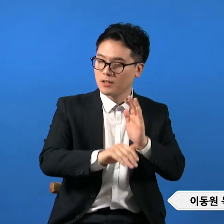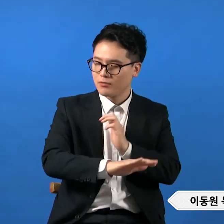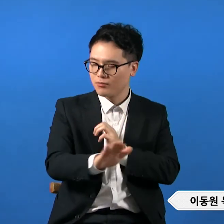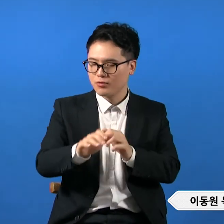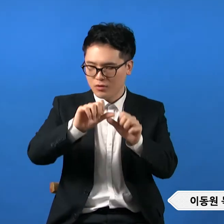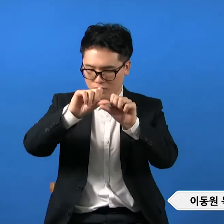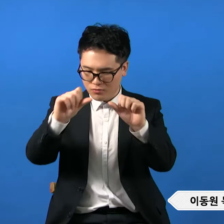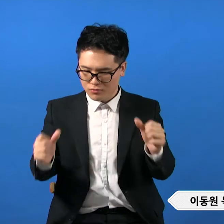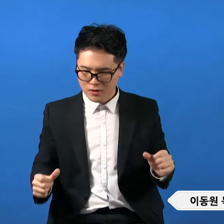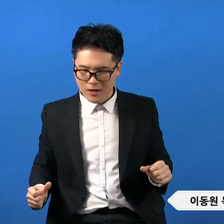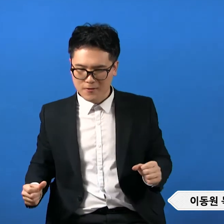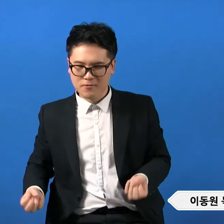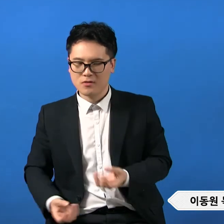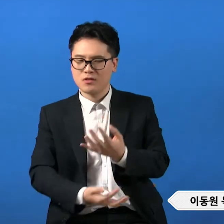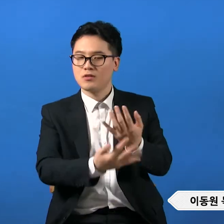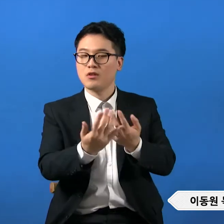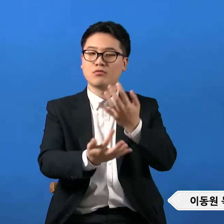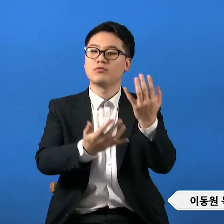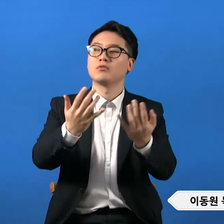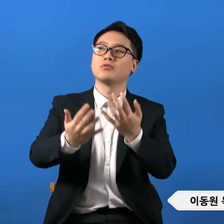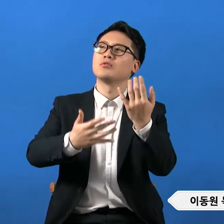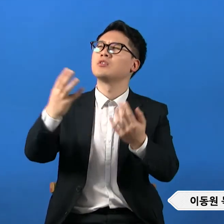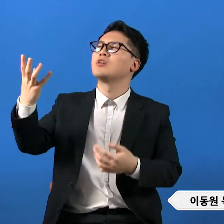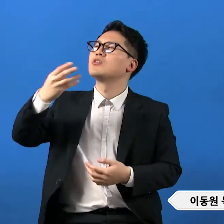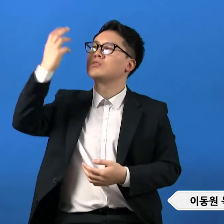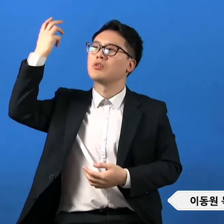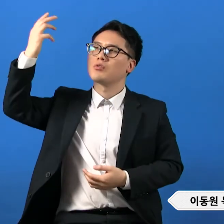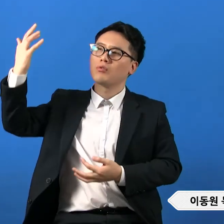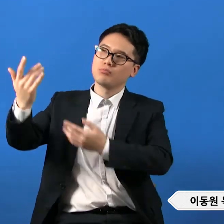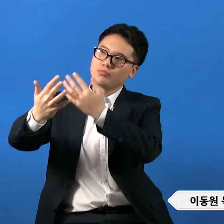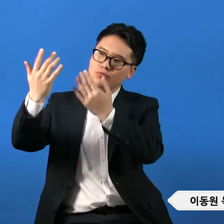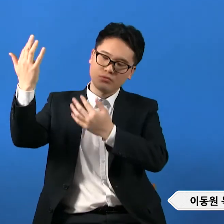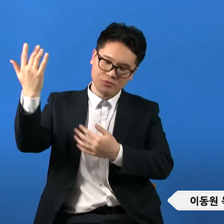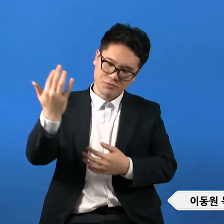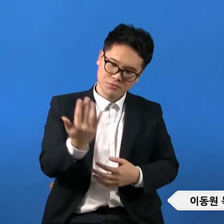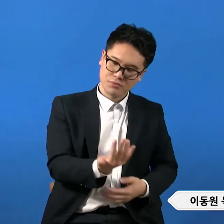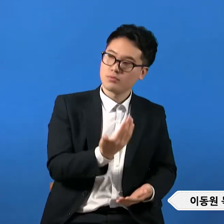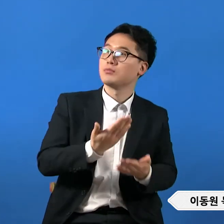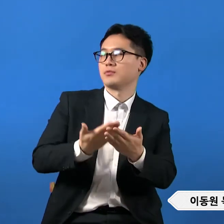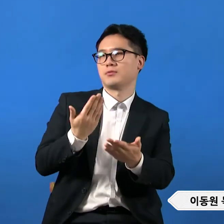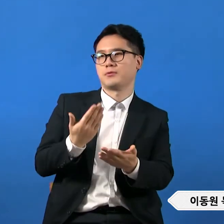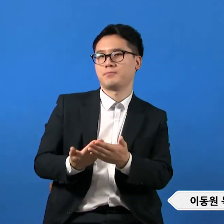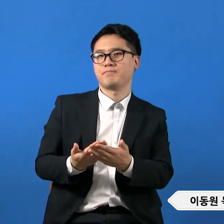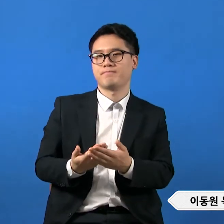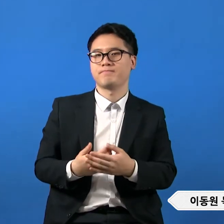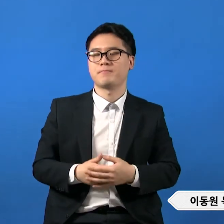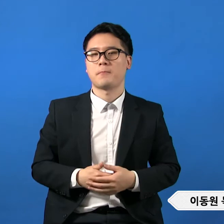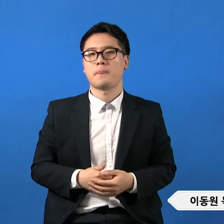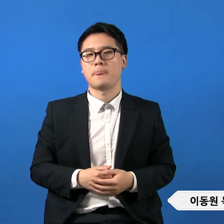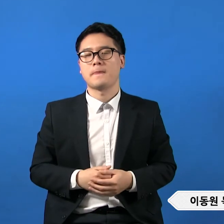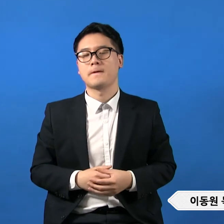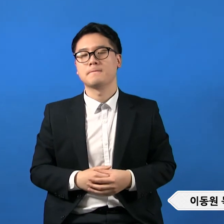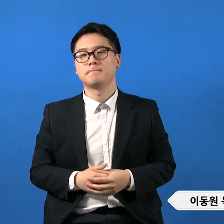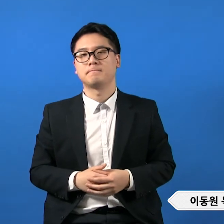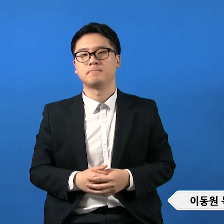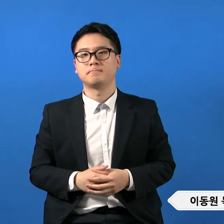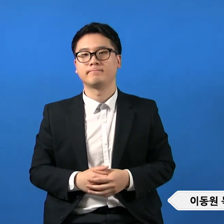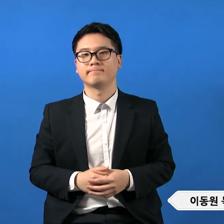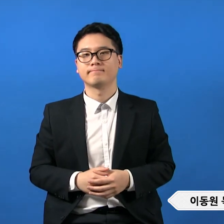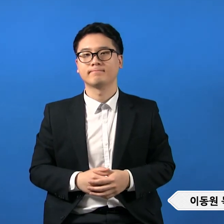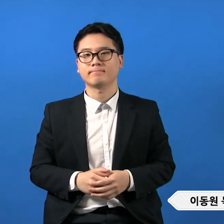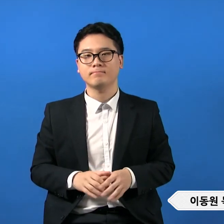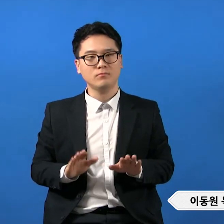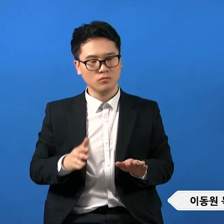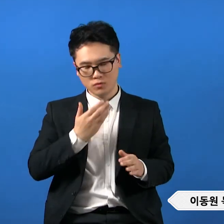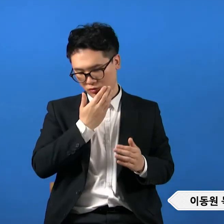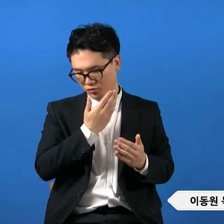태우실 성령의 불 임하소서, 부흥의 불길 타오르게 하소서. 자, 여기